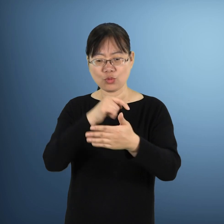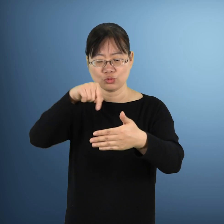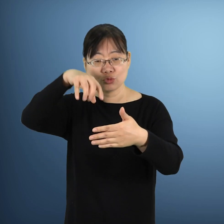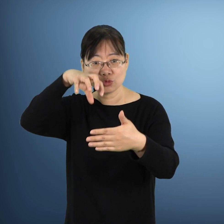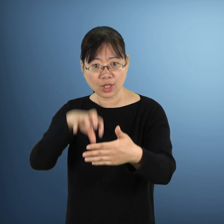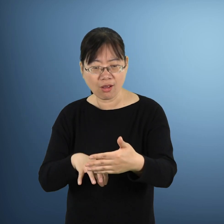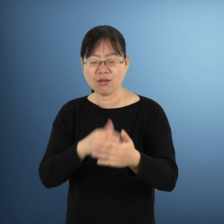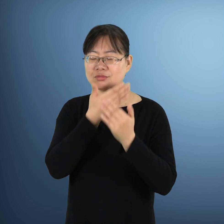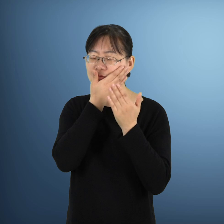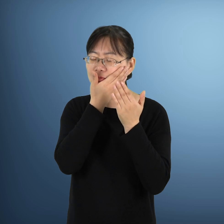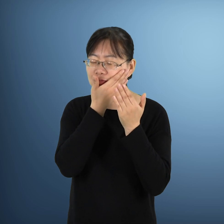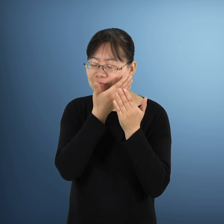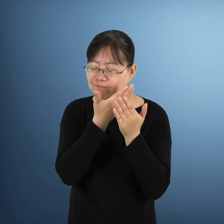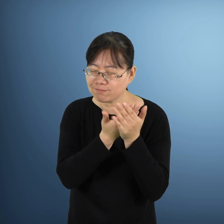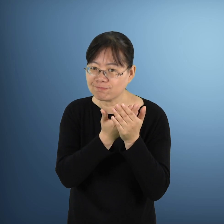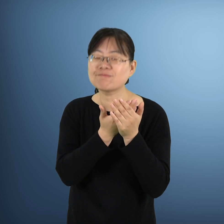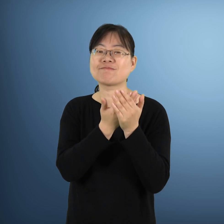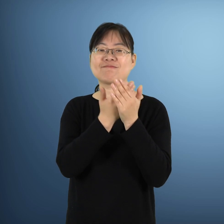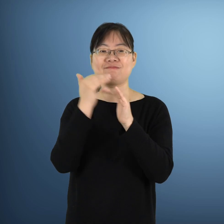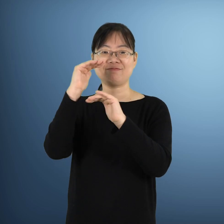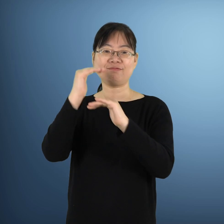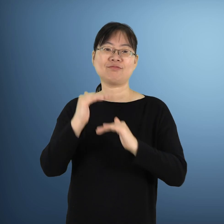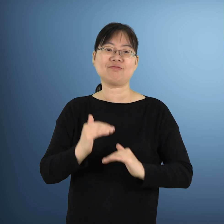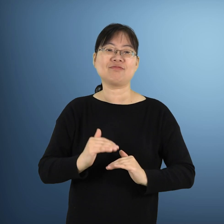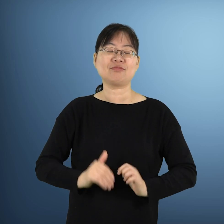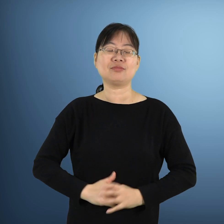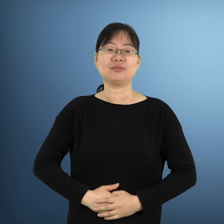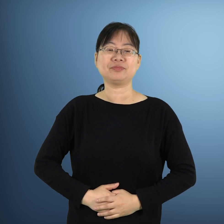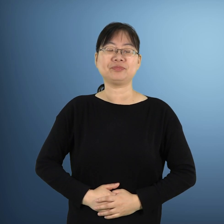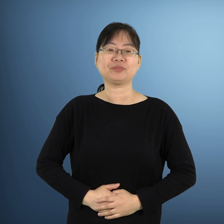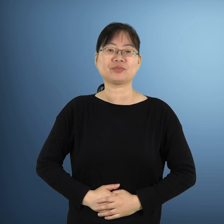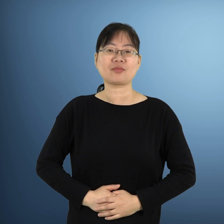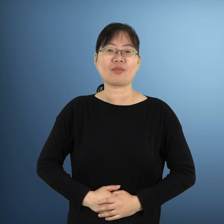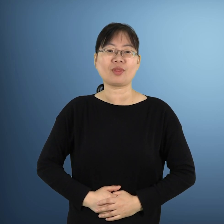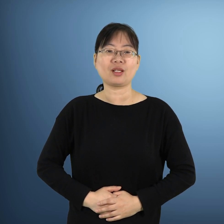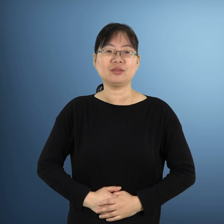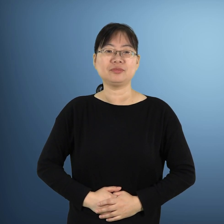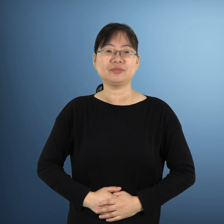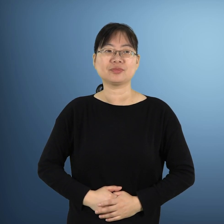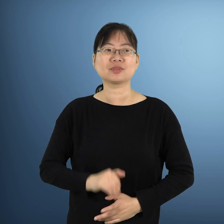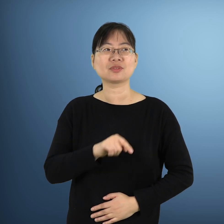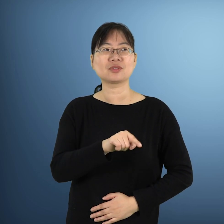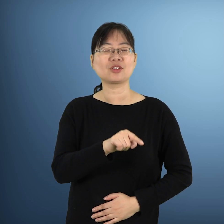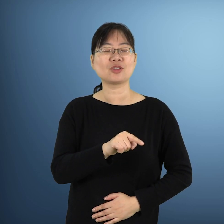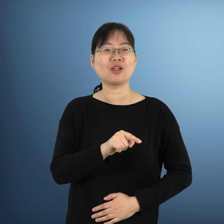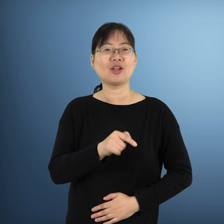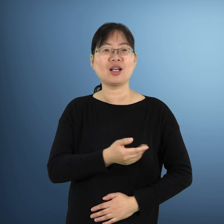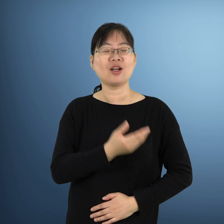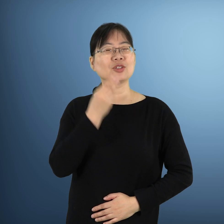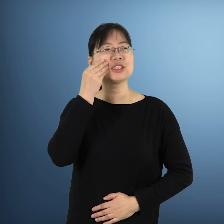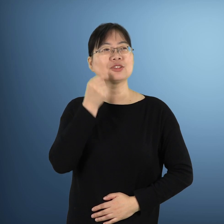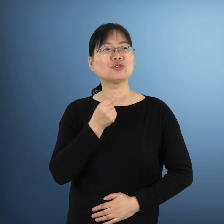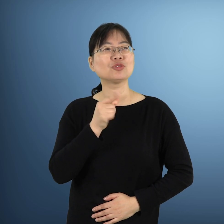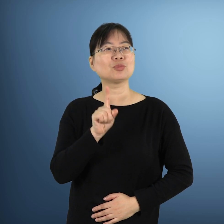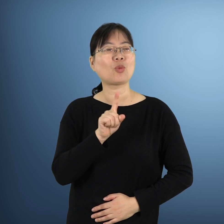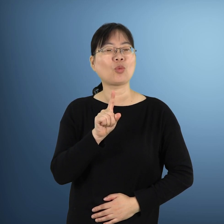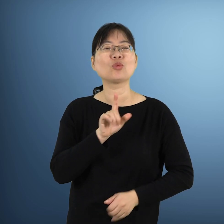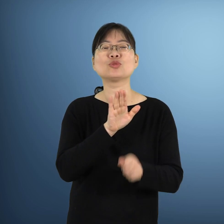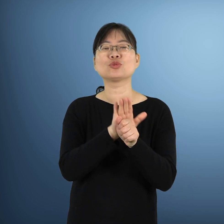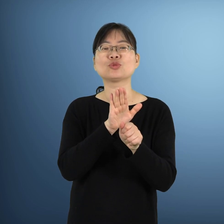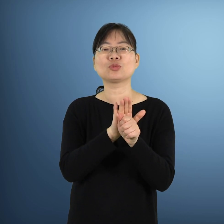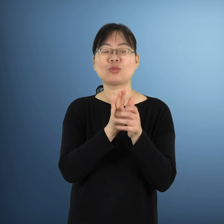아주 중요한 대목이죠. 어떤 장으로 익숙해 있다고요? 중보기도의